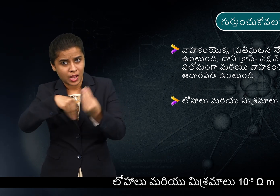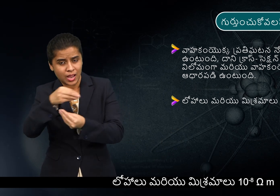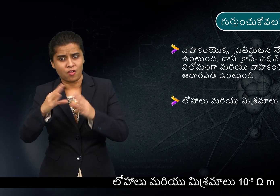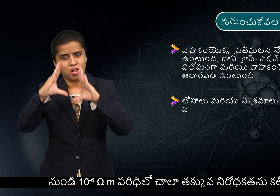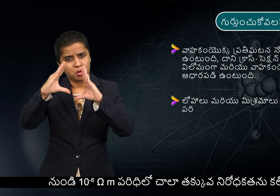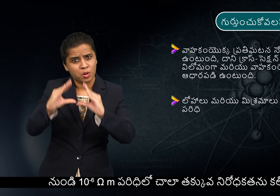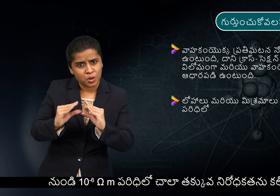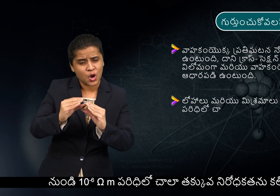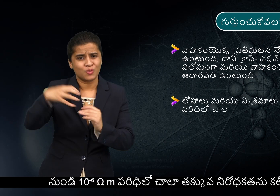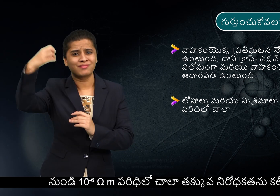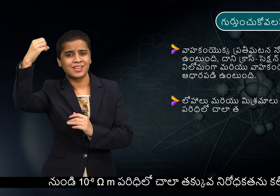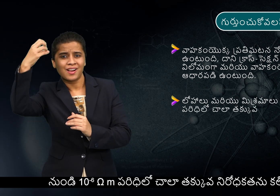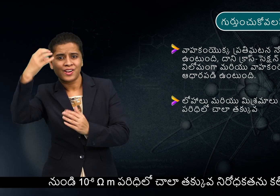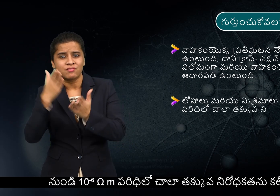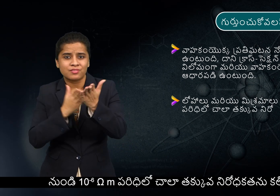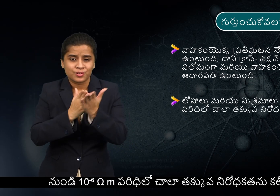10⁻⁻8 ఓం మీటర్ నుండి